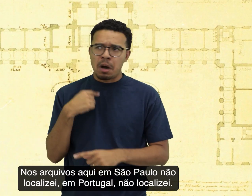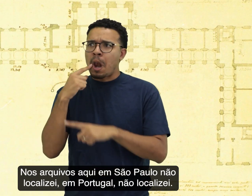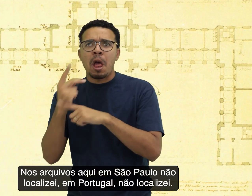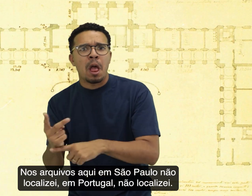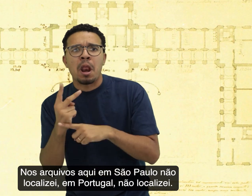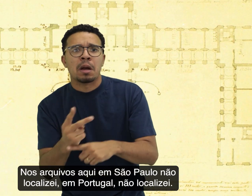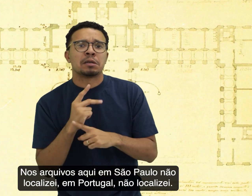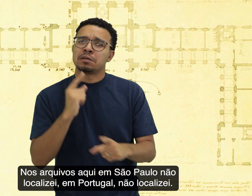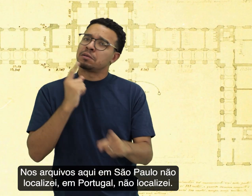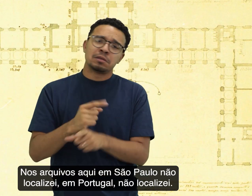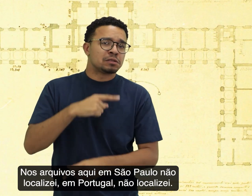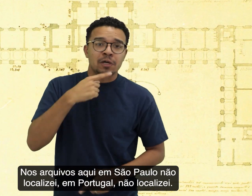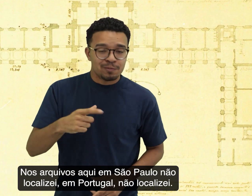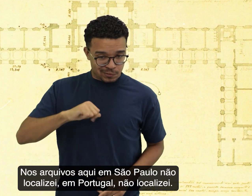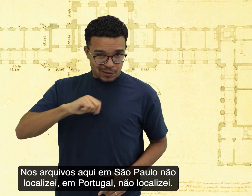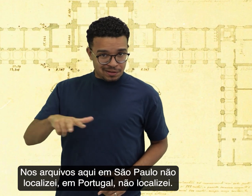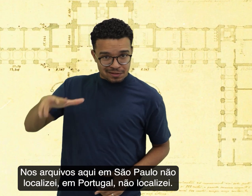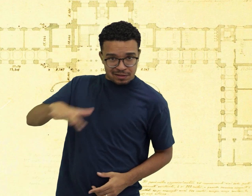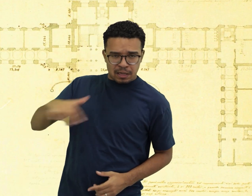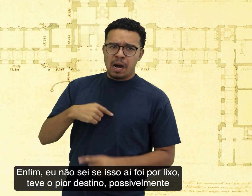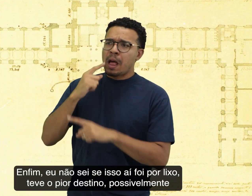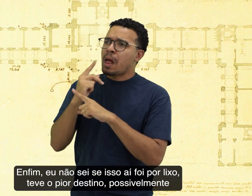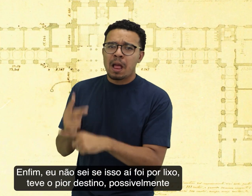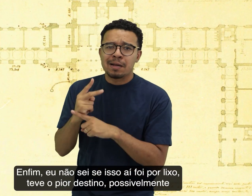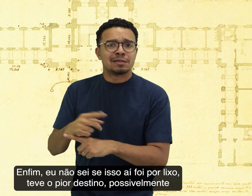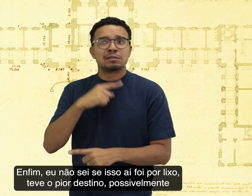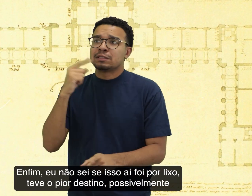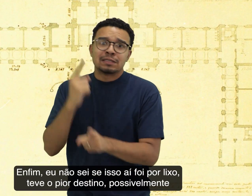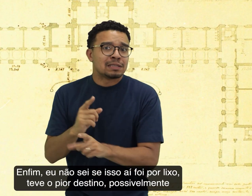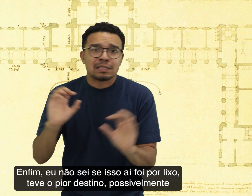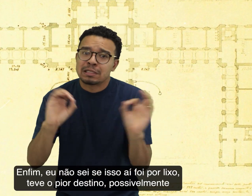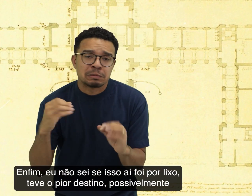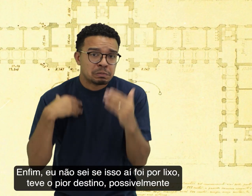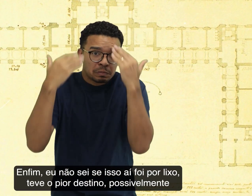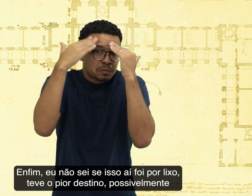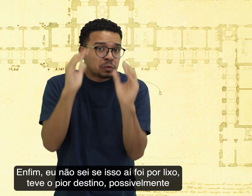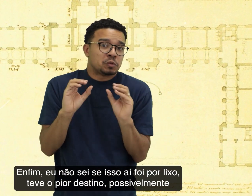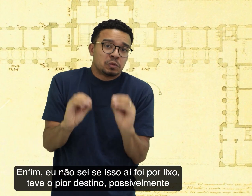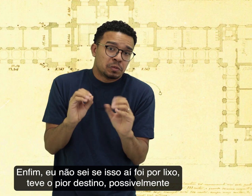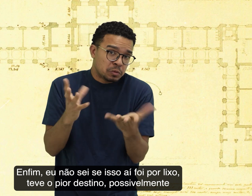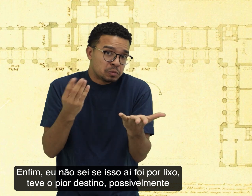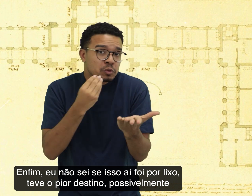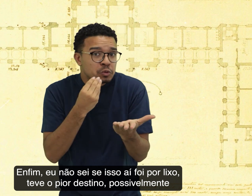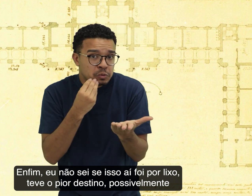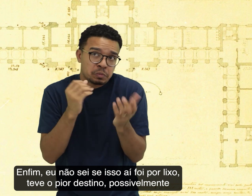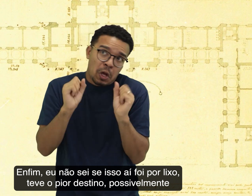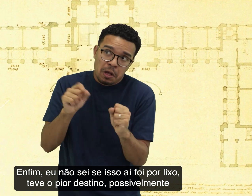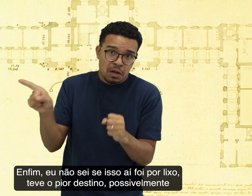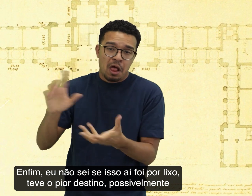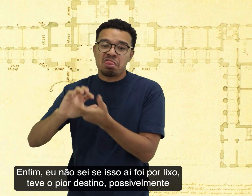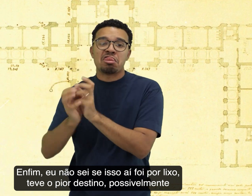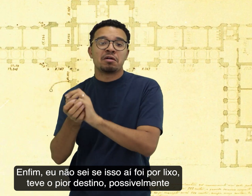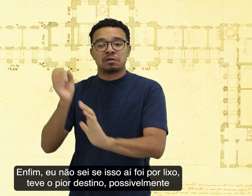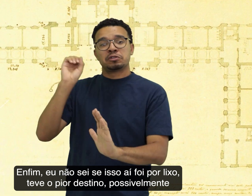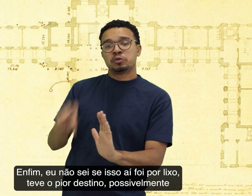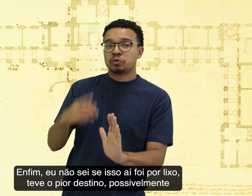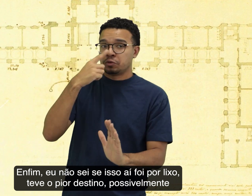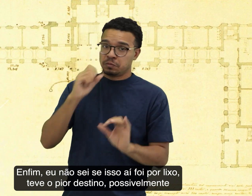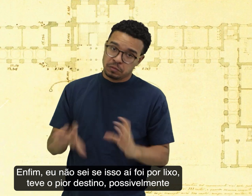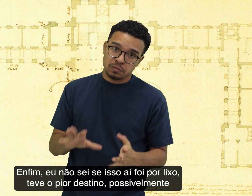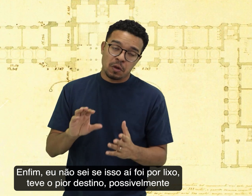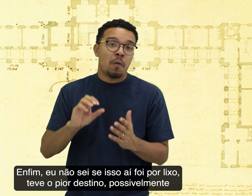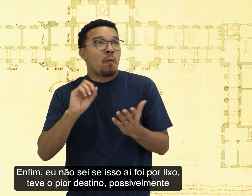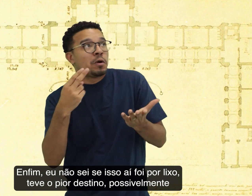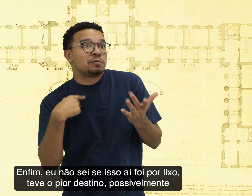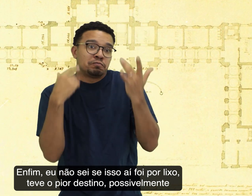em São Paulo não localizei, em Portugal não localizei. Enfim, eu não sei se isso aí foi pro lixo, teve o